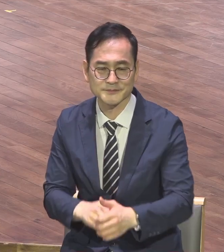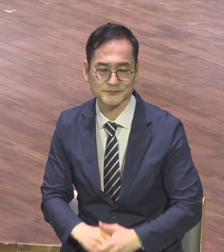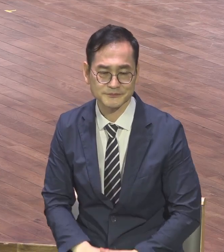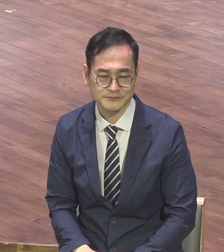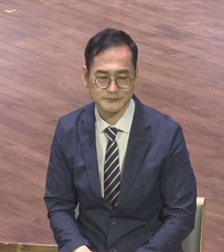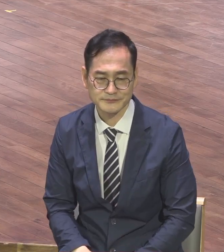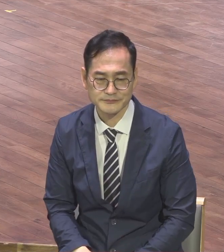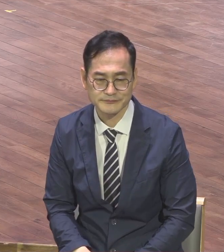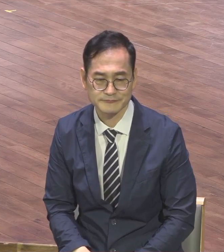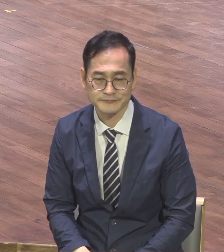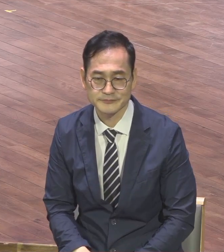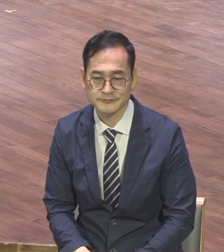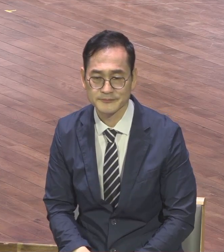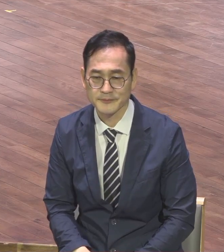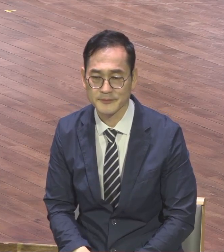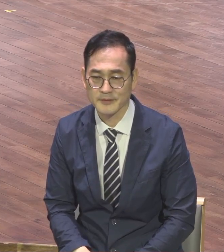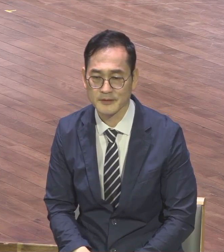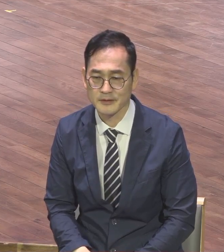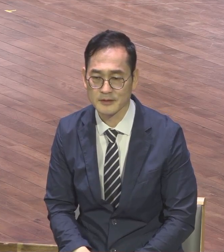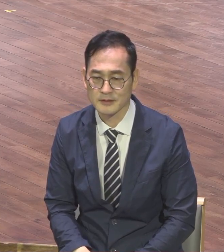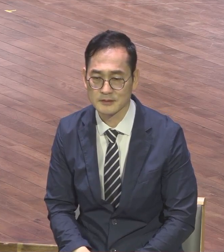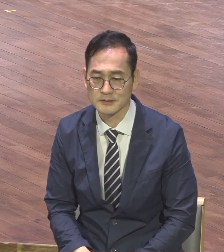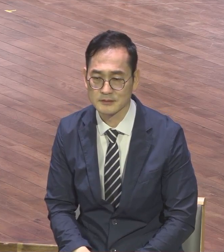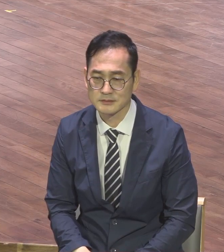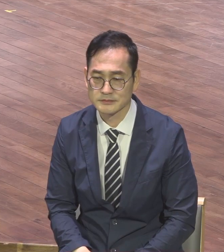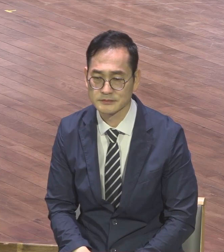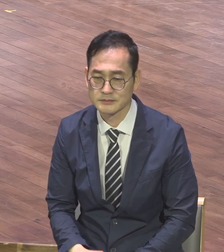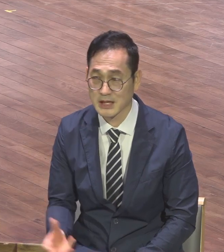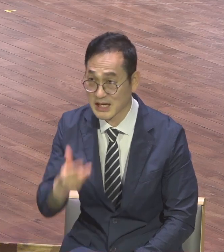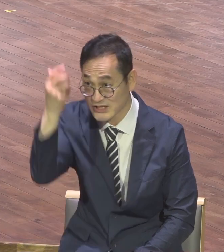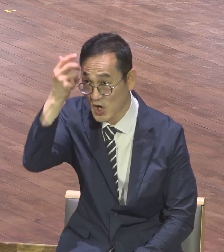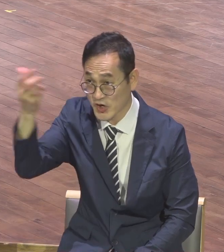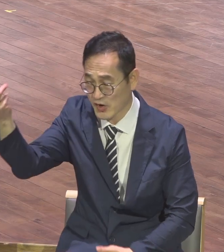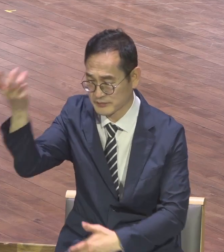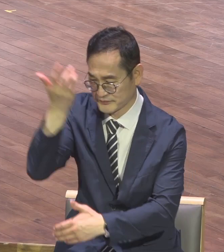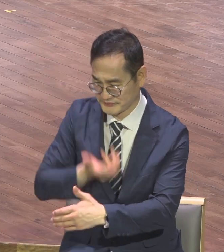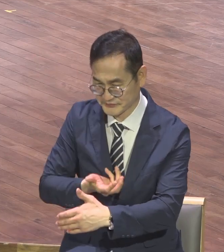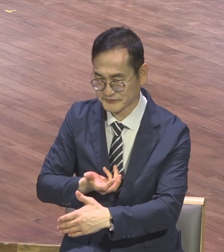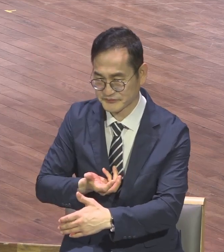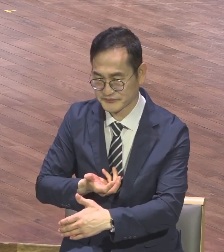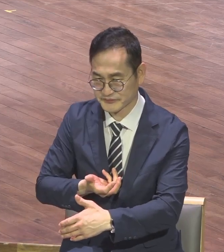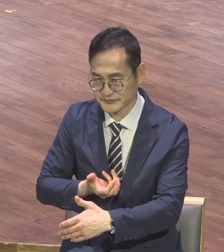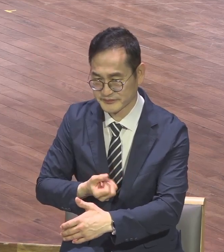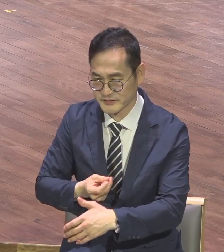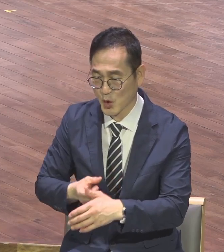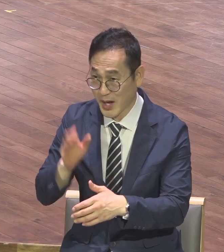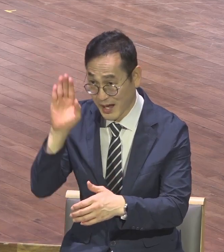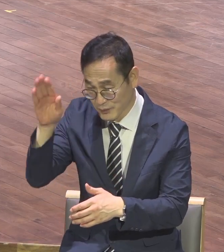그게 성령 DNA, 그게 성공 DNA입니다. 끝을 볼 줄 알아.